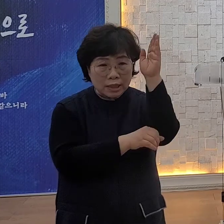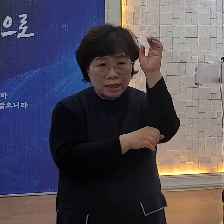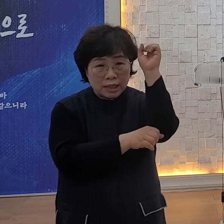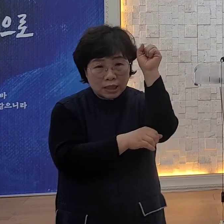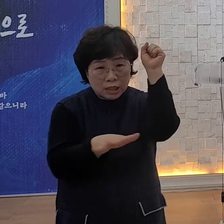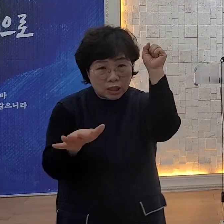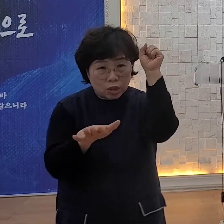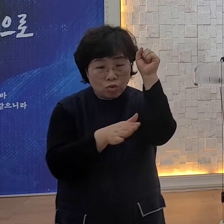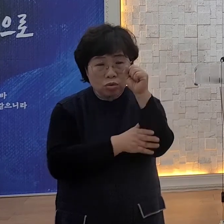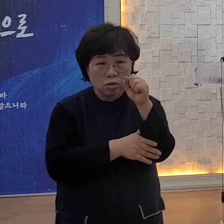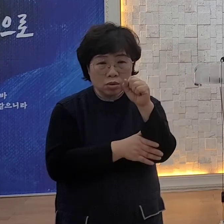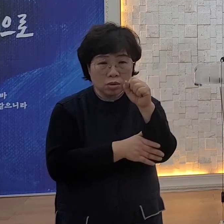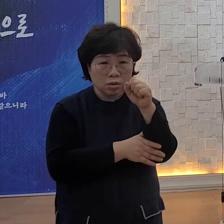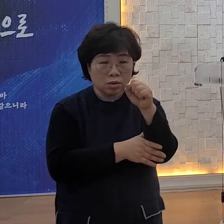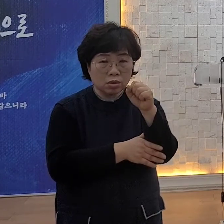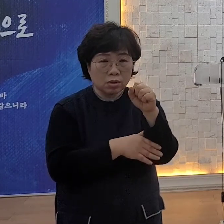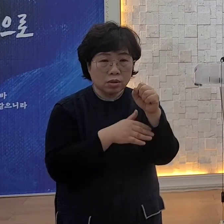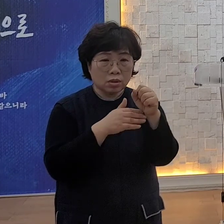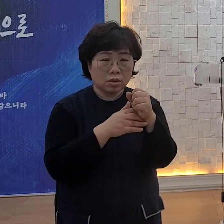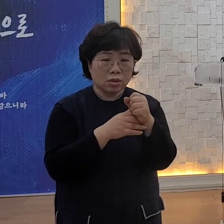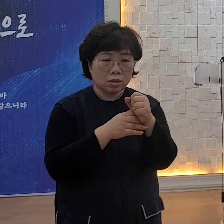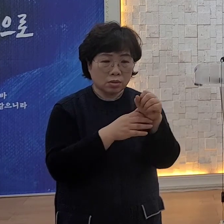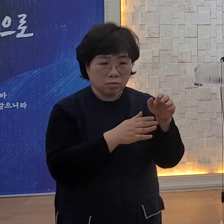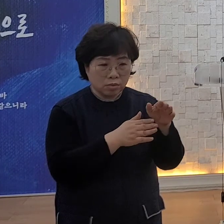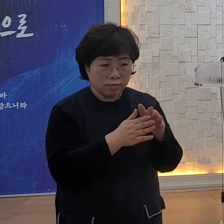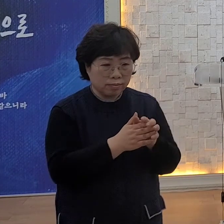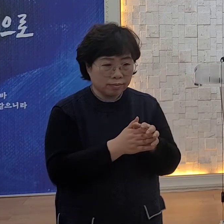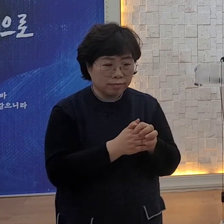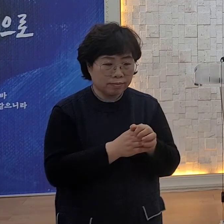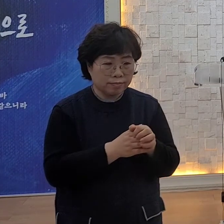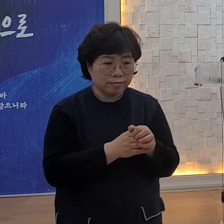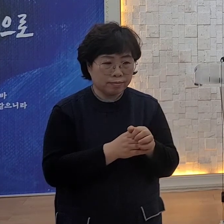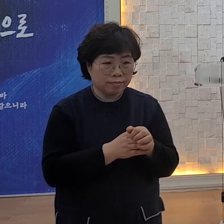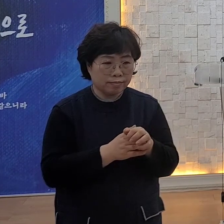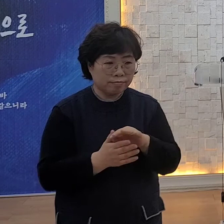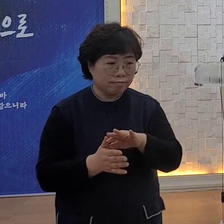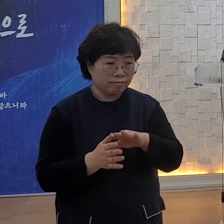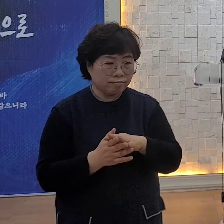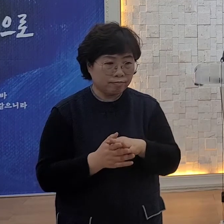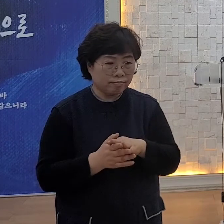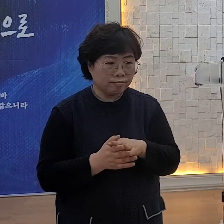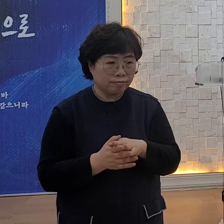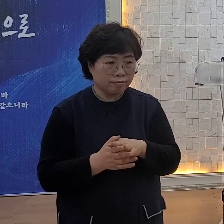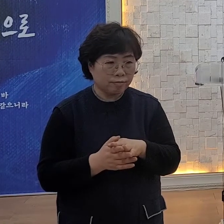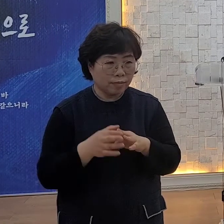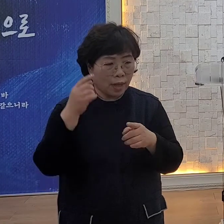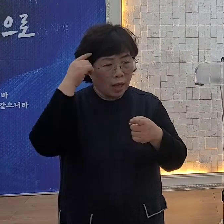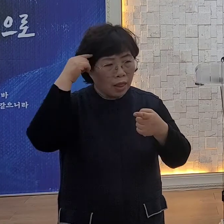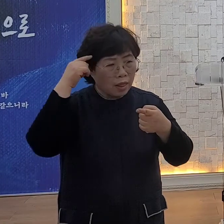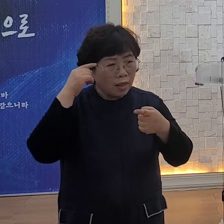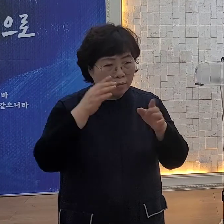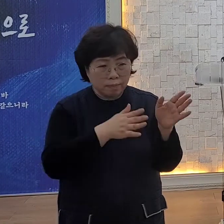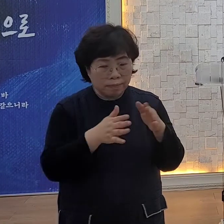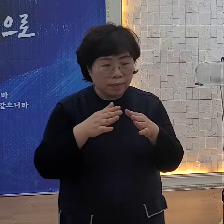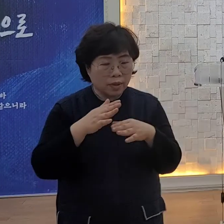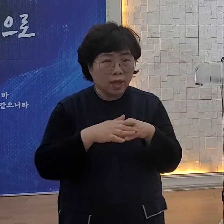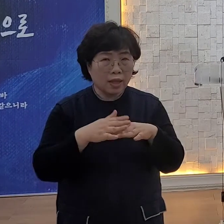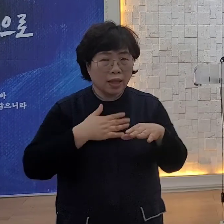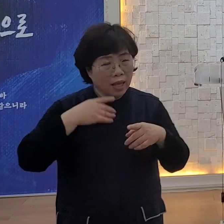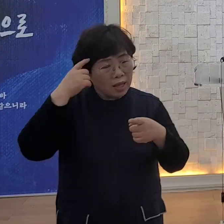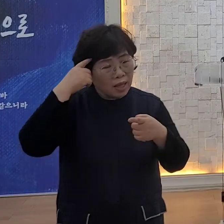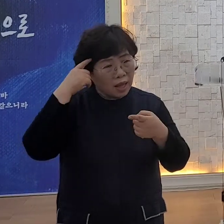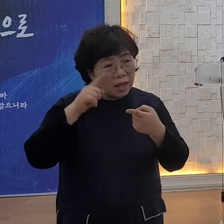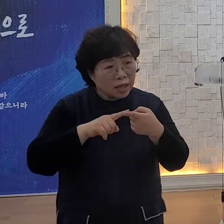영리로 바꾸어 버렸고 하나님을 마음에 두기 싫어하고 내 마음대로 사는 데서 이 시작된 이 모든